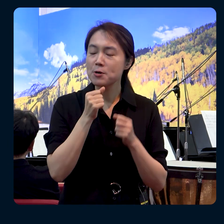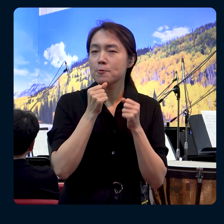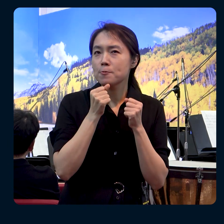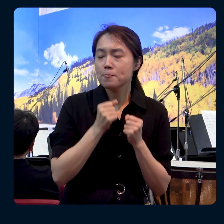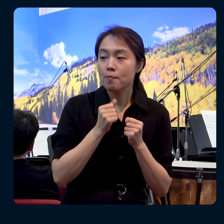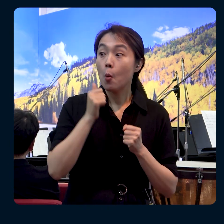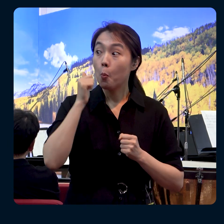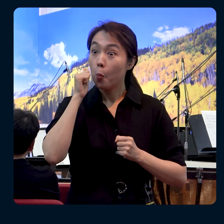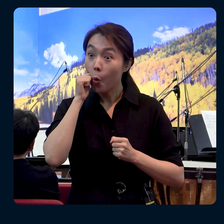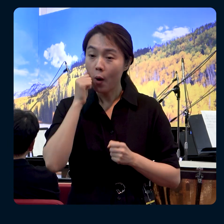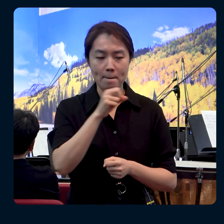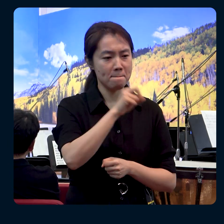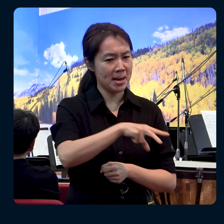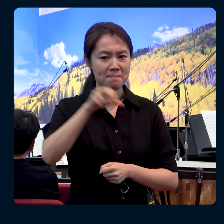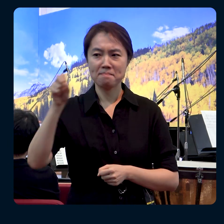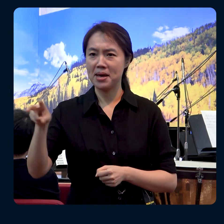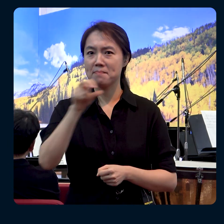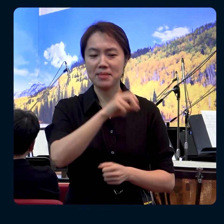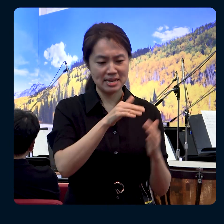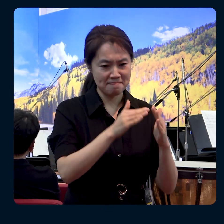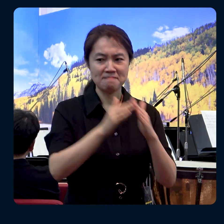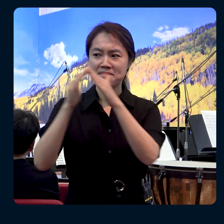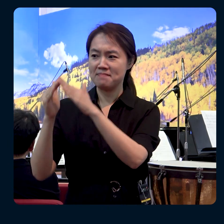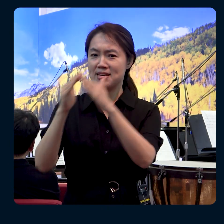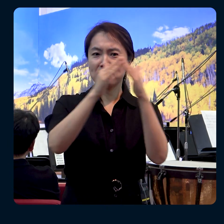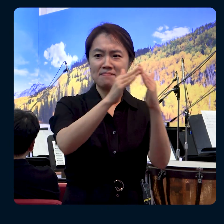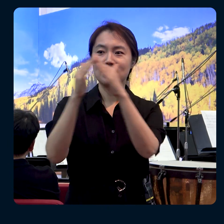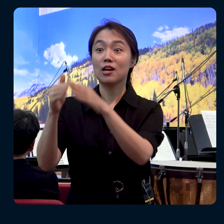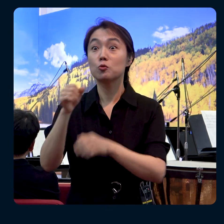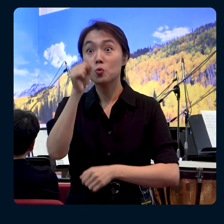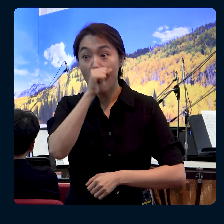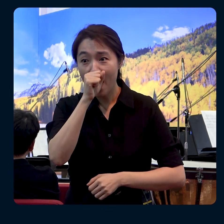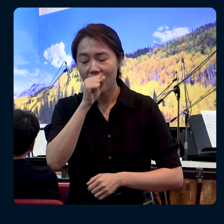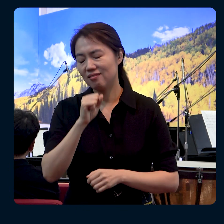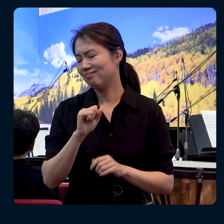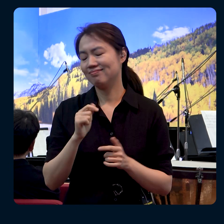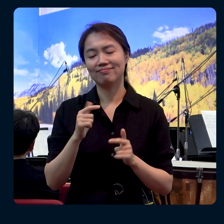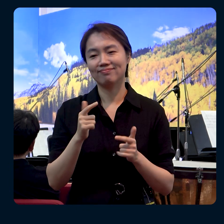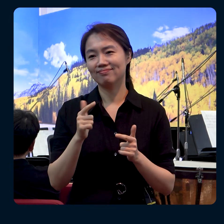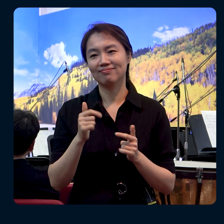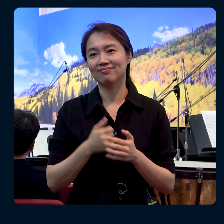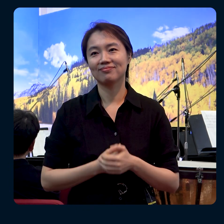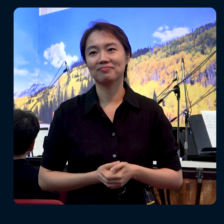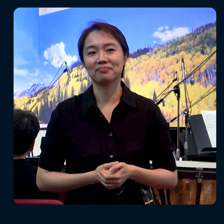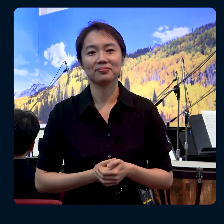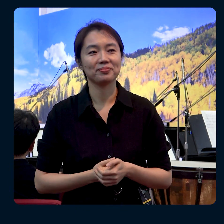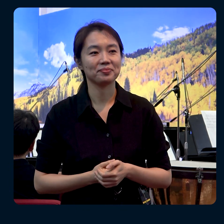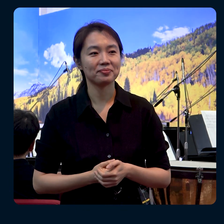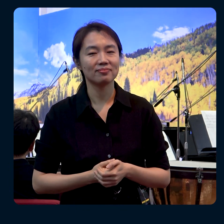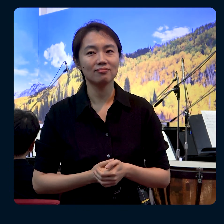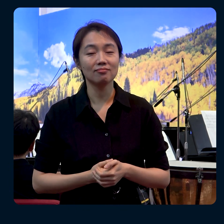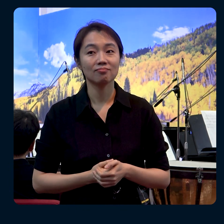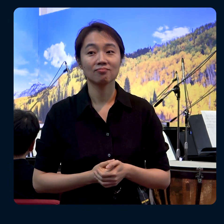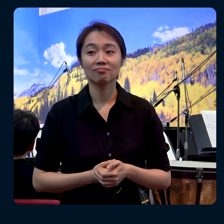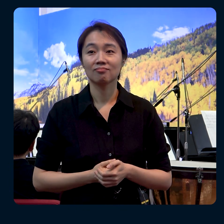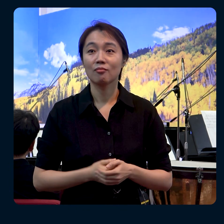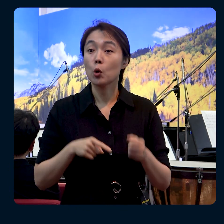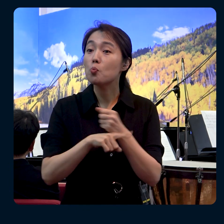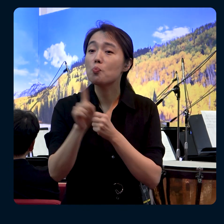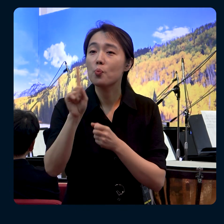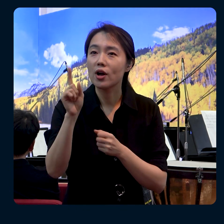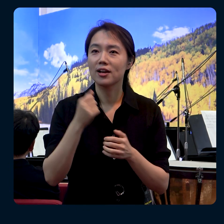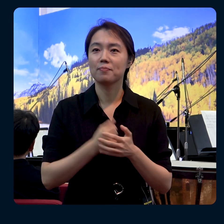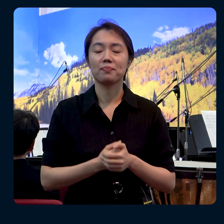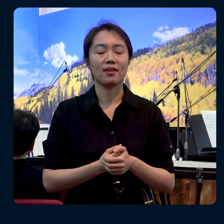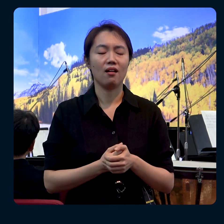떠도는 그런 사람이어서 그런 것인가? 여러분, 아니죠. 절대 그런 것이 아니죠. 이게 무슨 얘기냐?